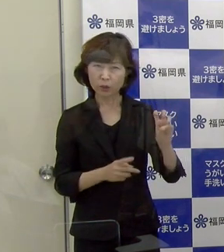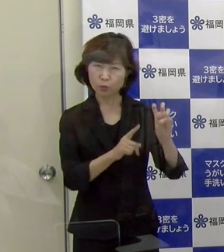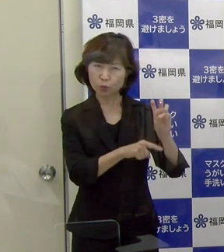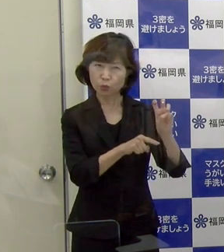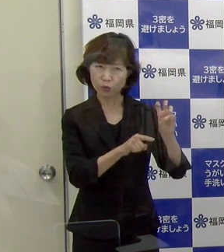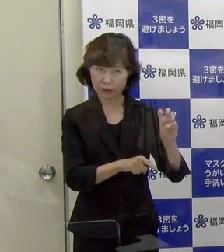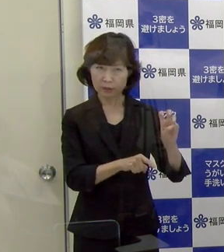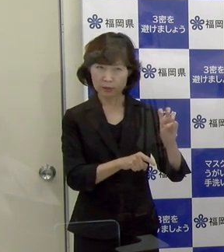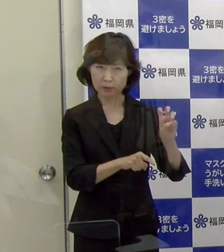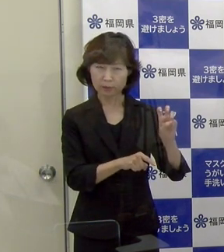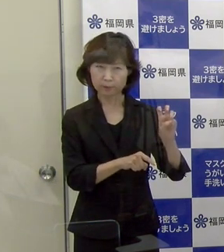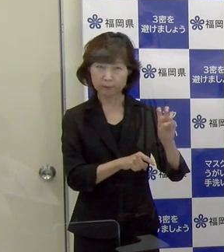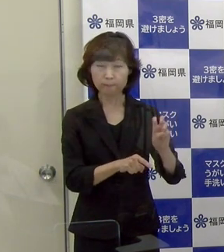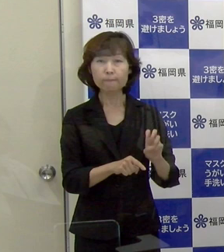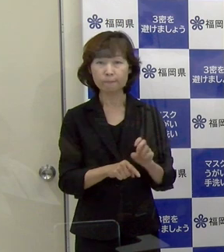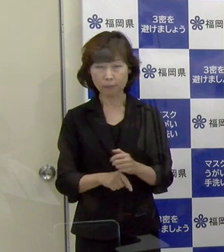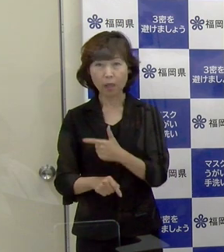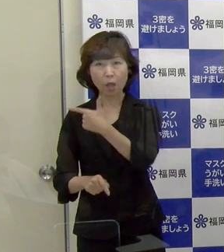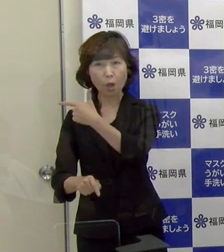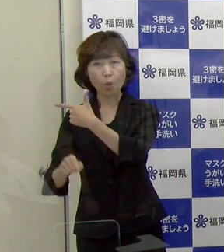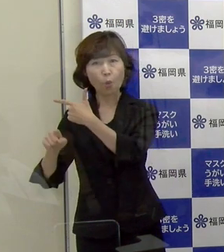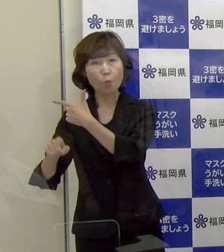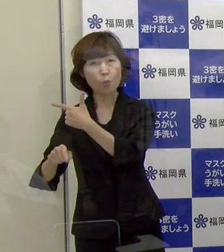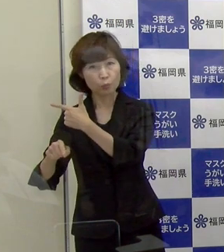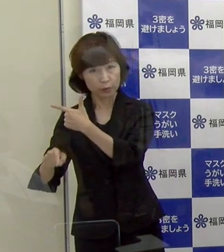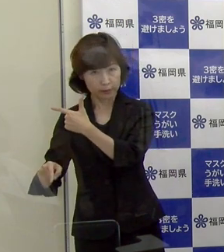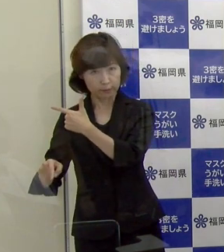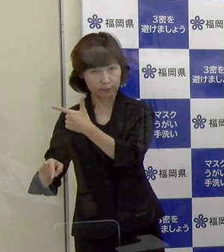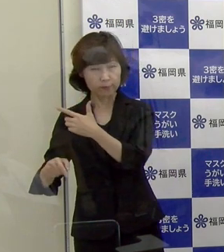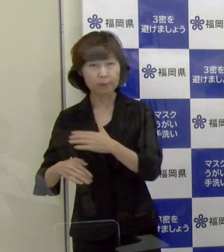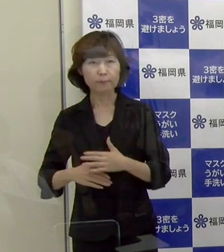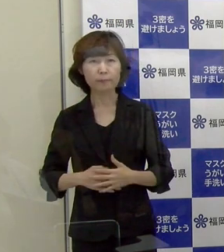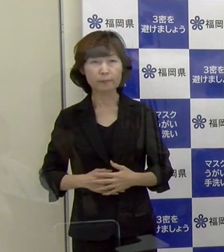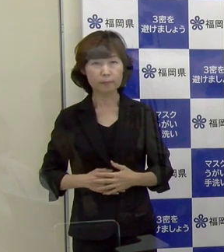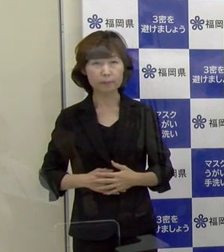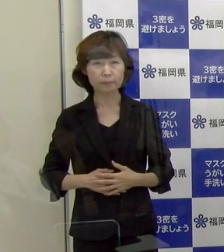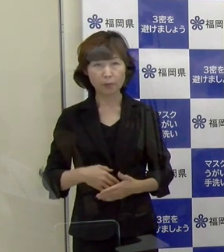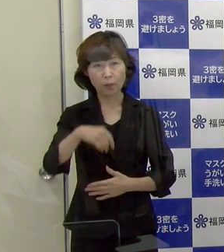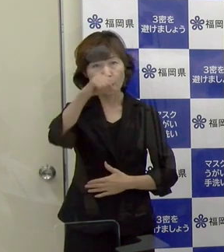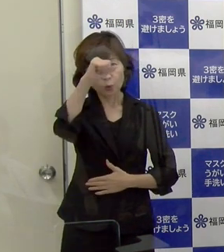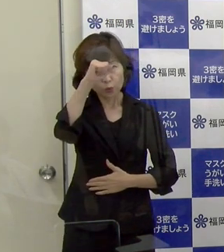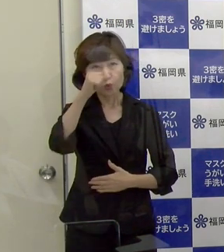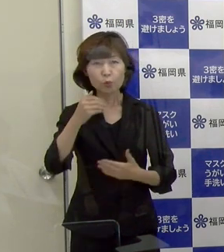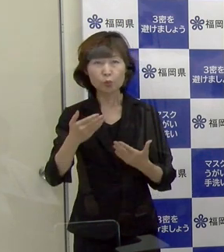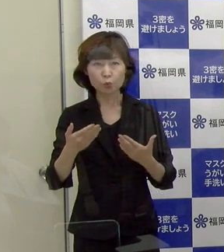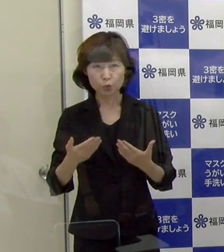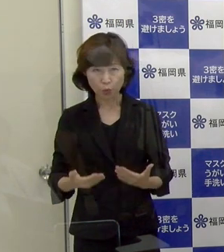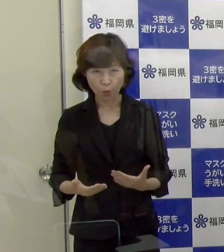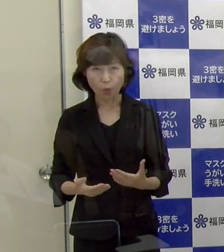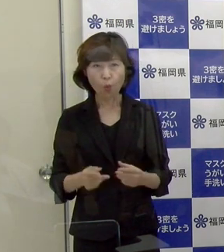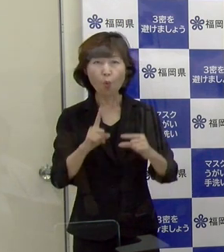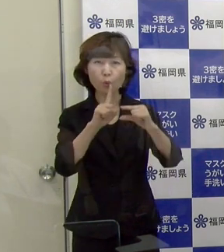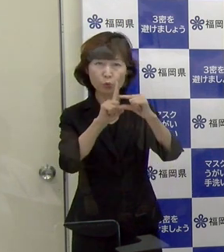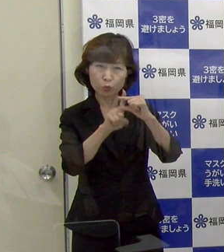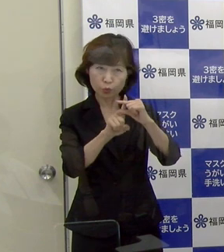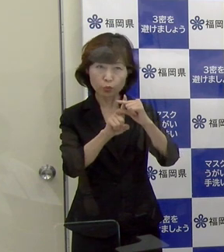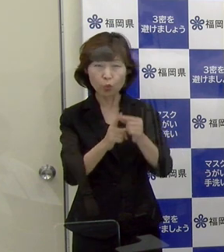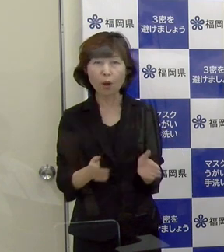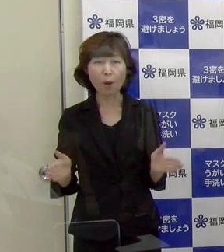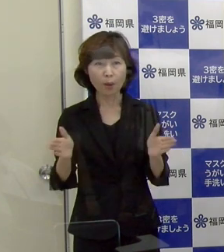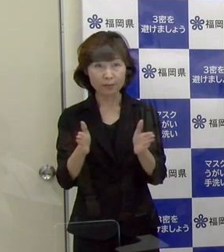いらっしゃいましたが現在は6人でありますまた重症者の方と中等症者の方の